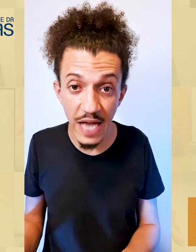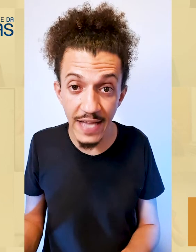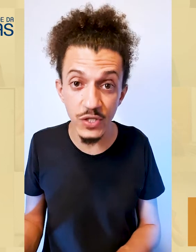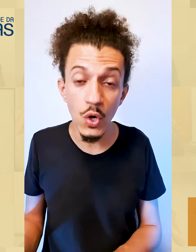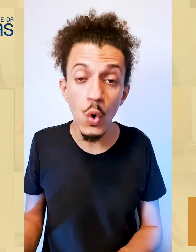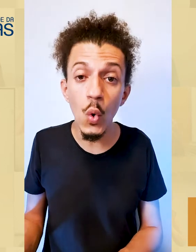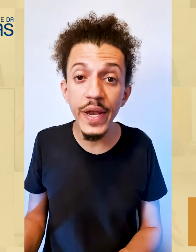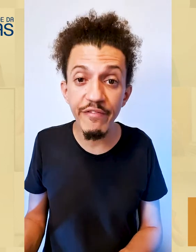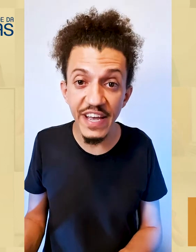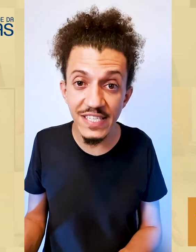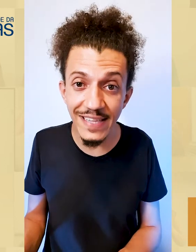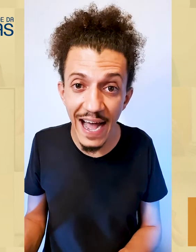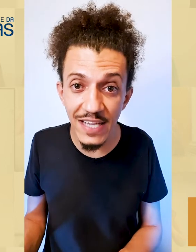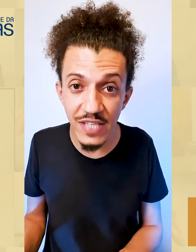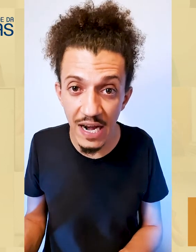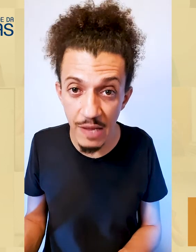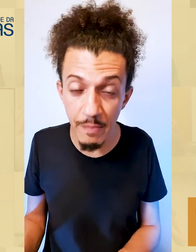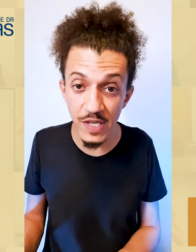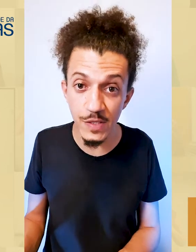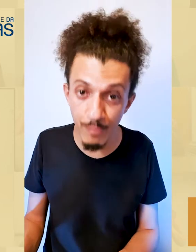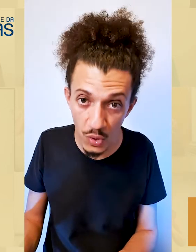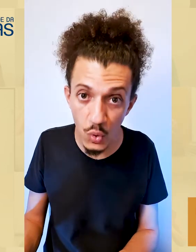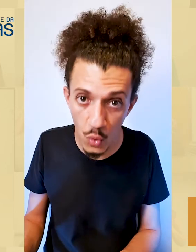nosso site,